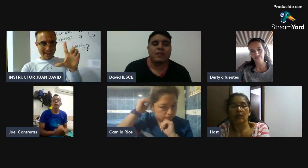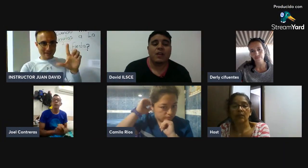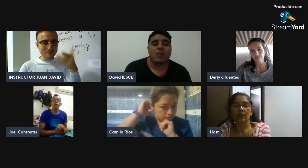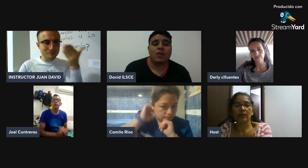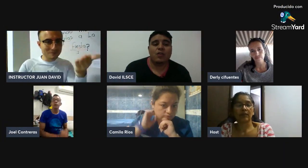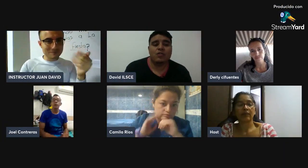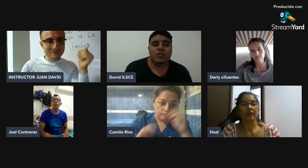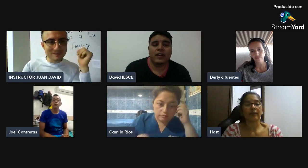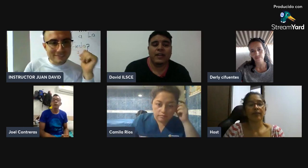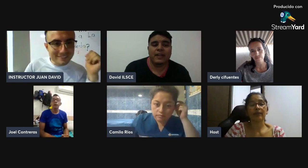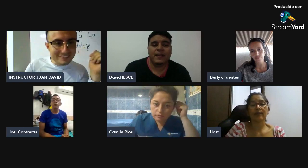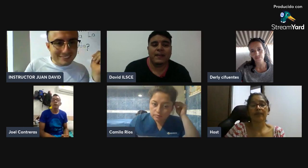con joel